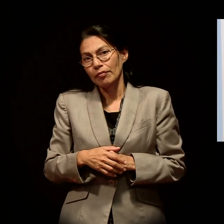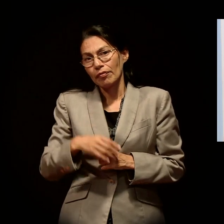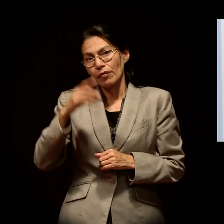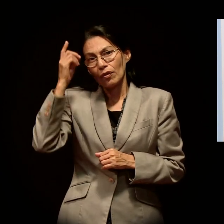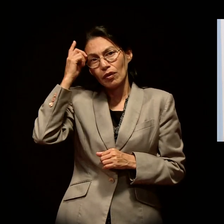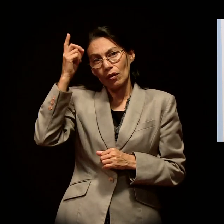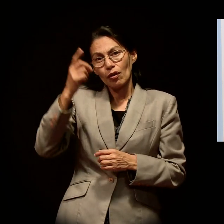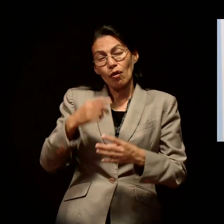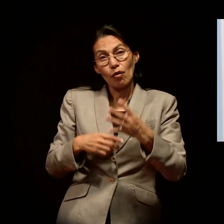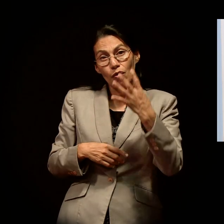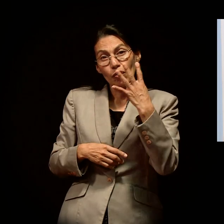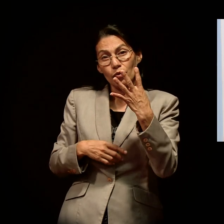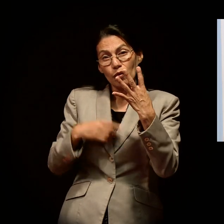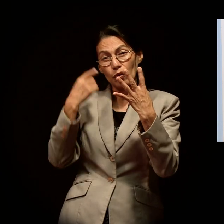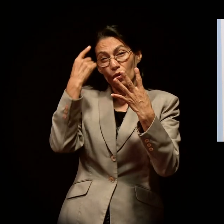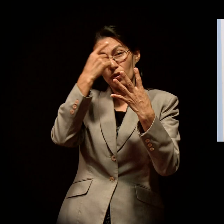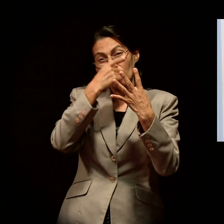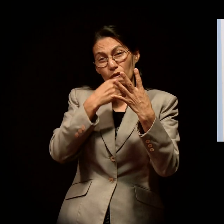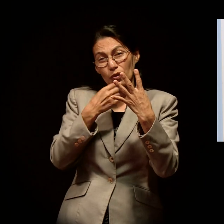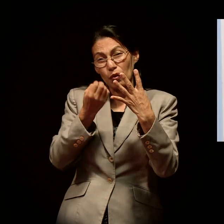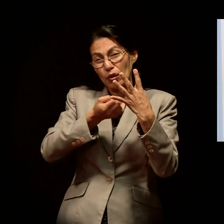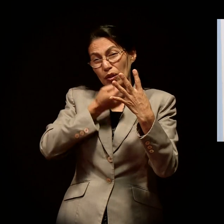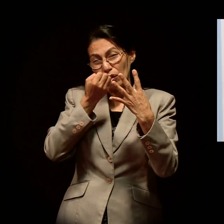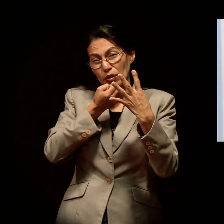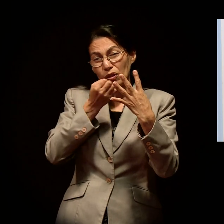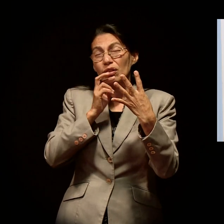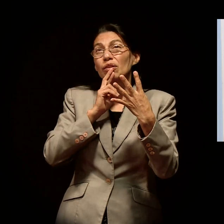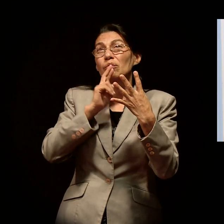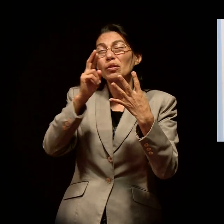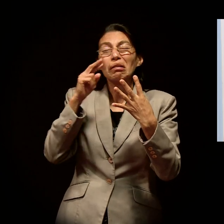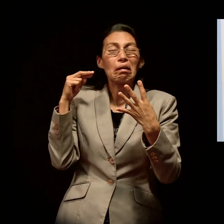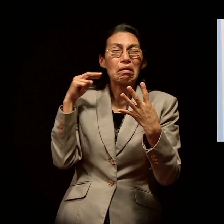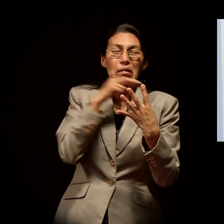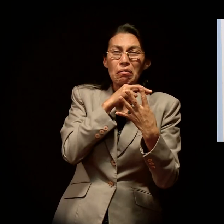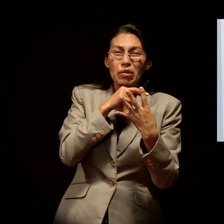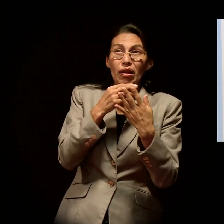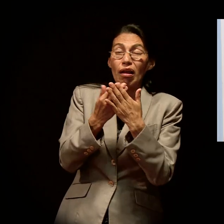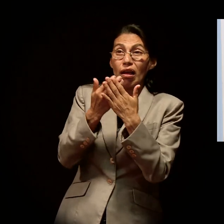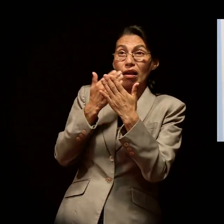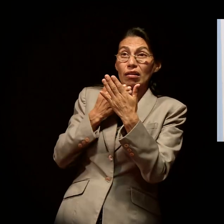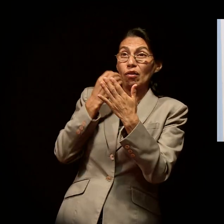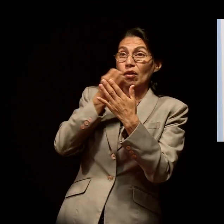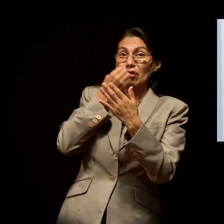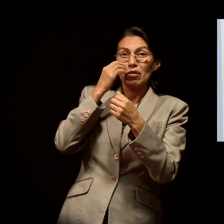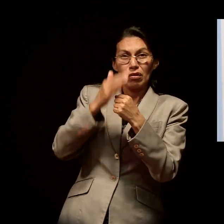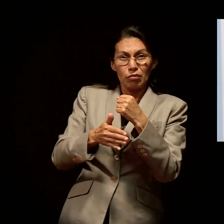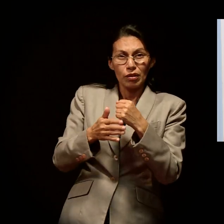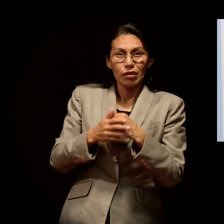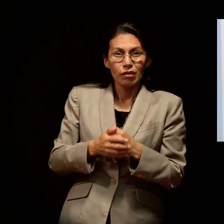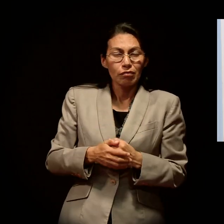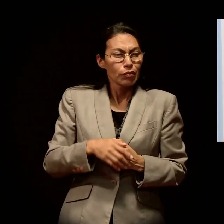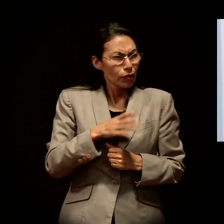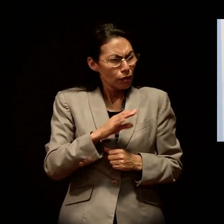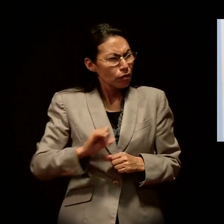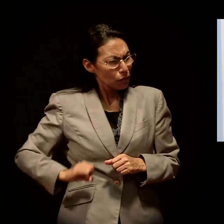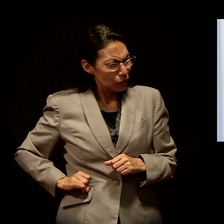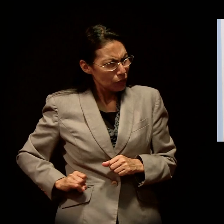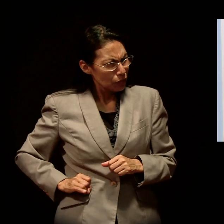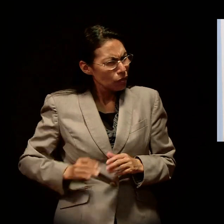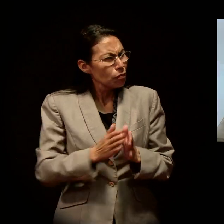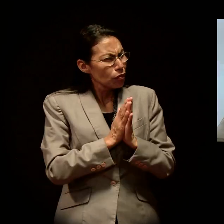de que Dios contesta cuatro oraciones sin tardar no has terminado de orar cuando ya él ha contestado